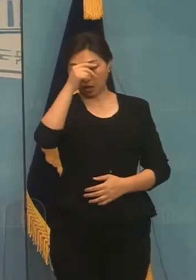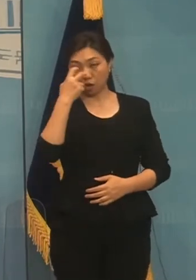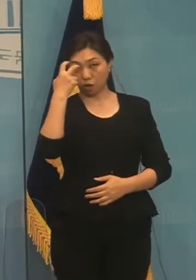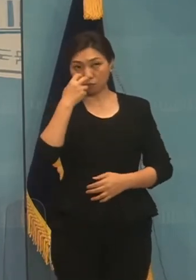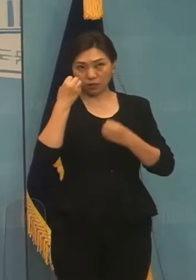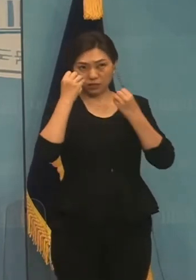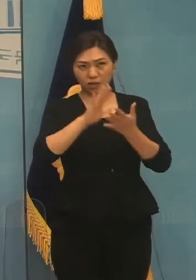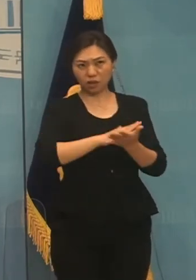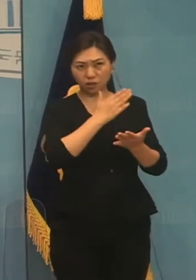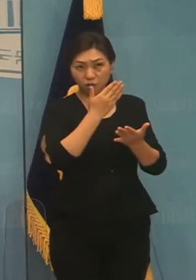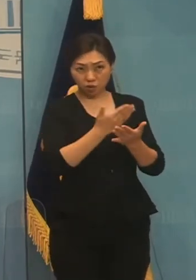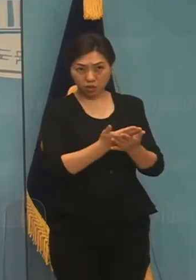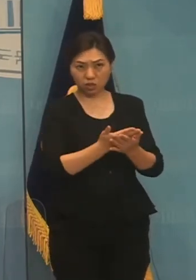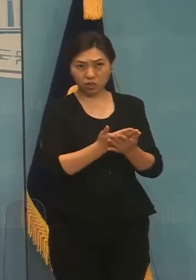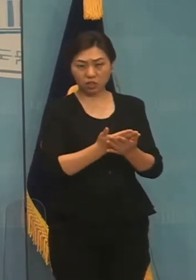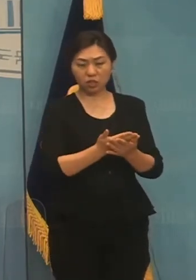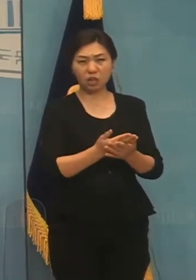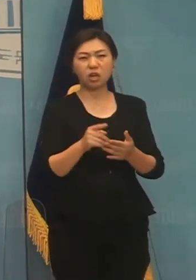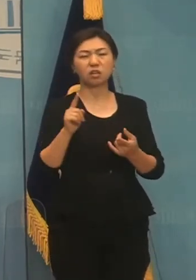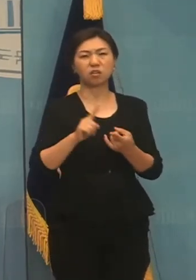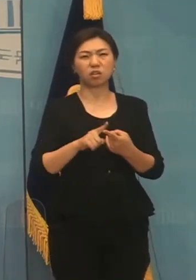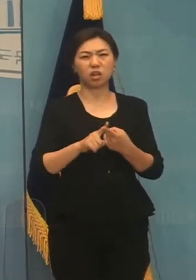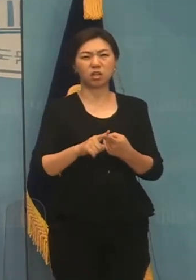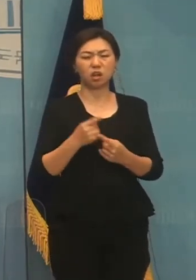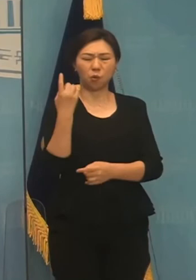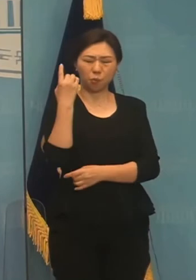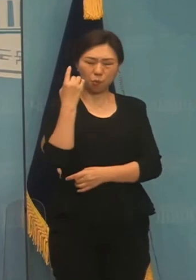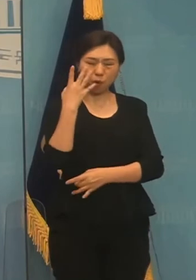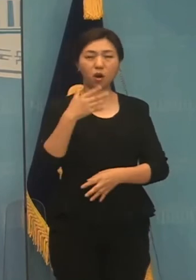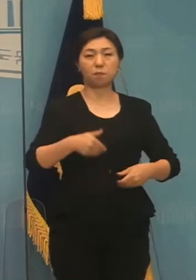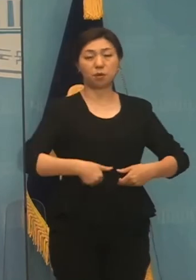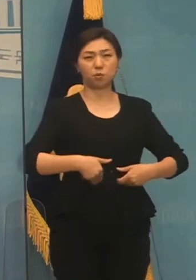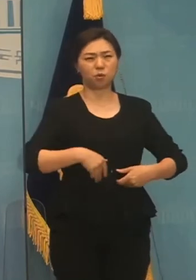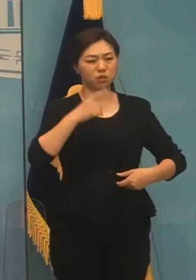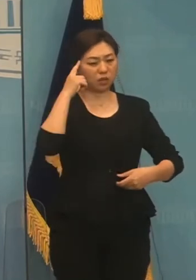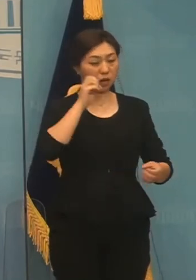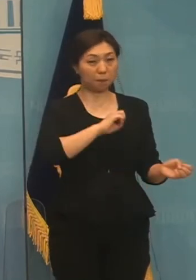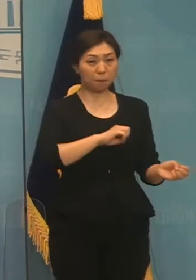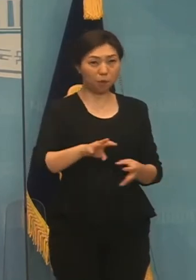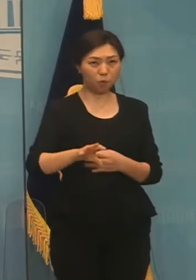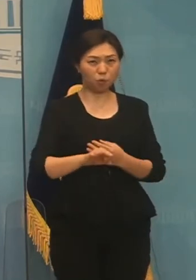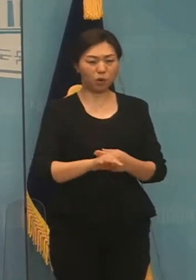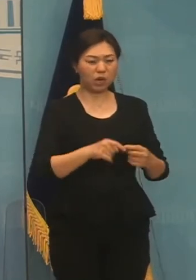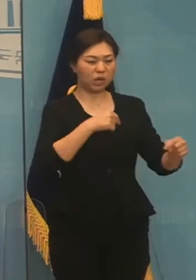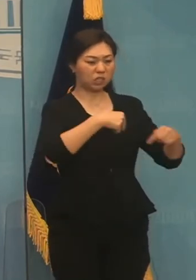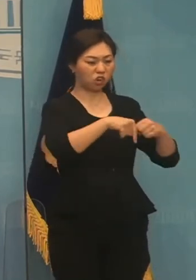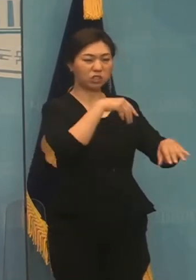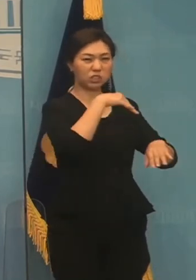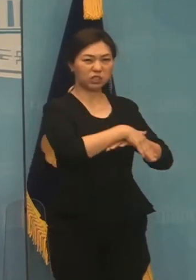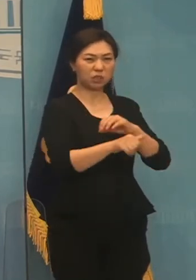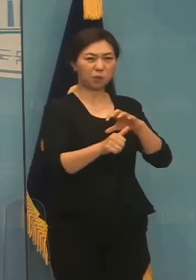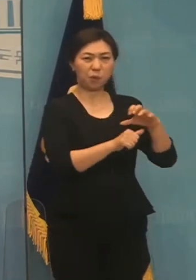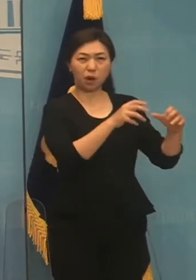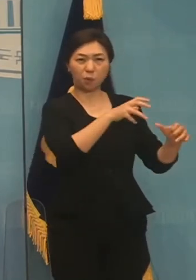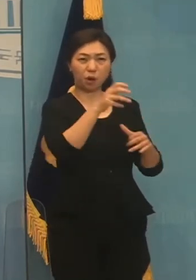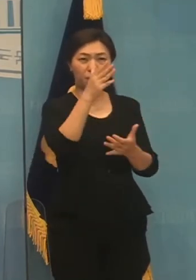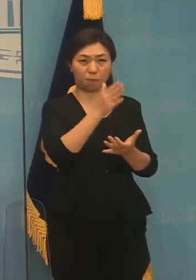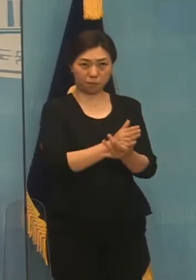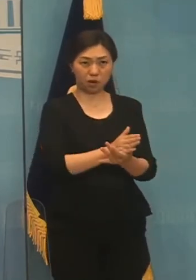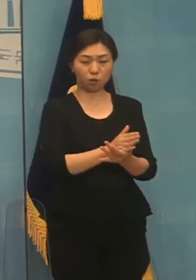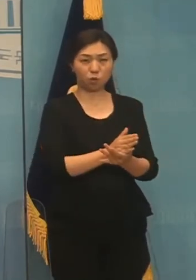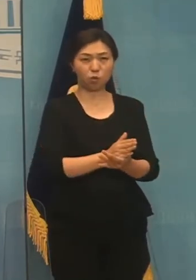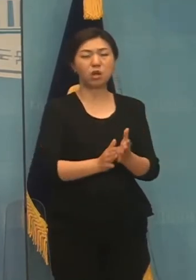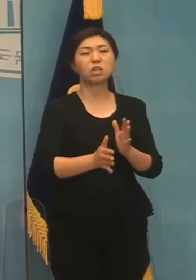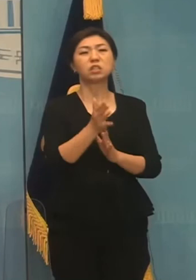벗어나 적대적 진영 정치로 정쟁화되고 시민들의 먹고 사는 문제는 등한시하면서 시민들의 신뢰와 지지도